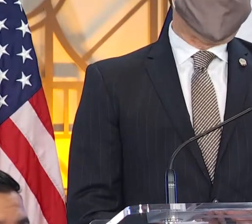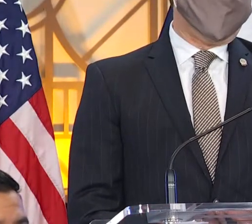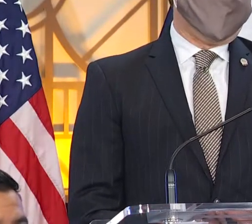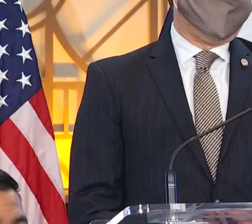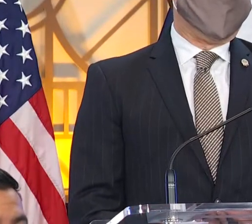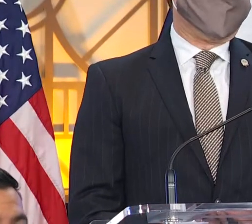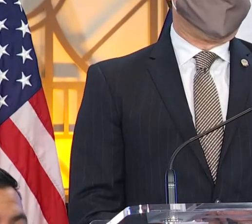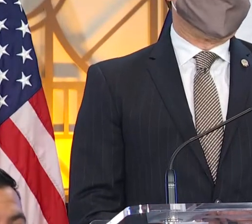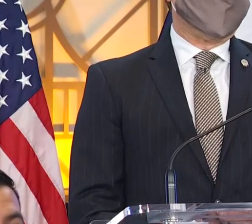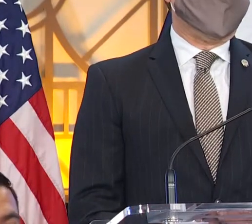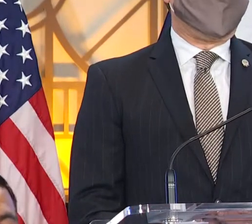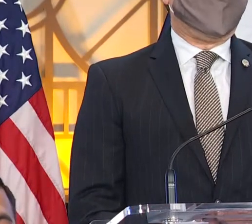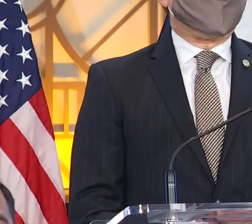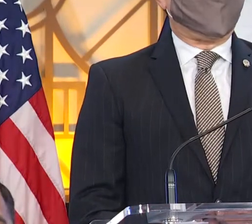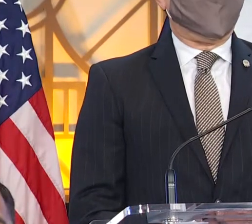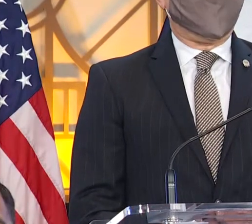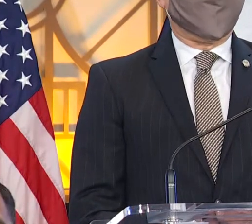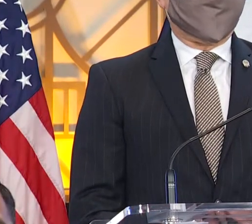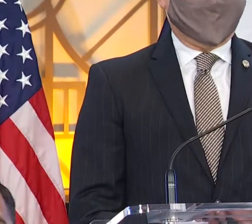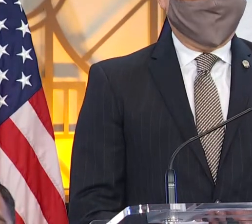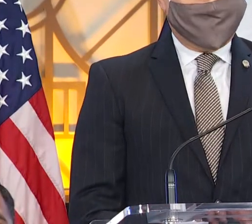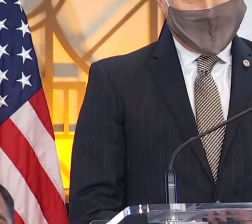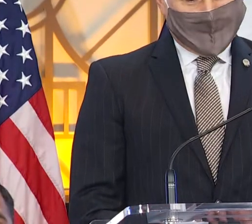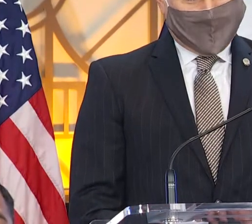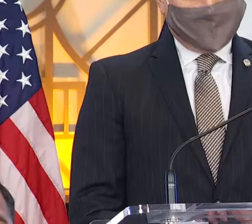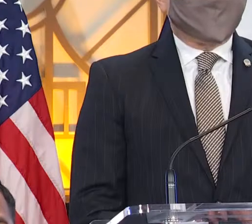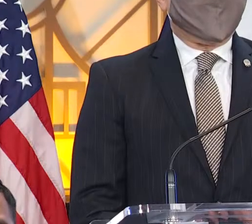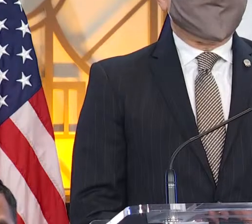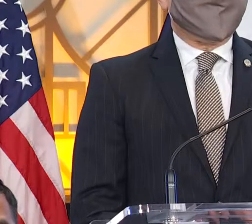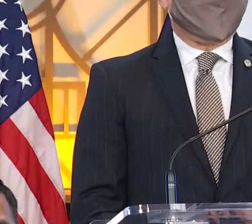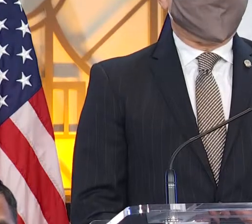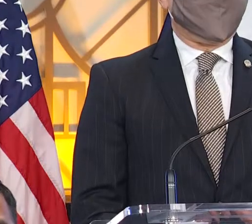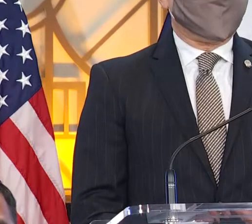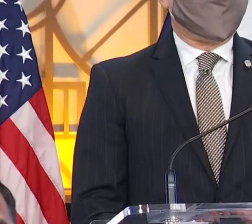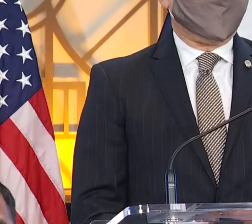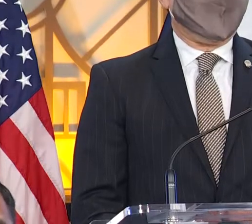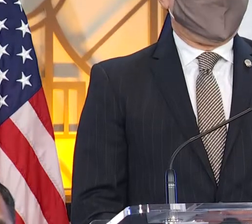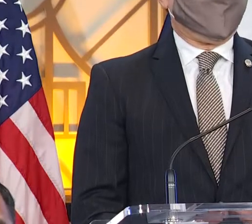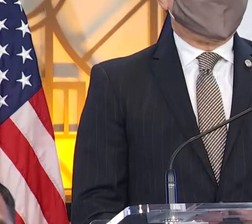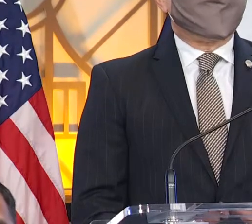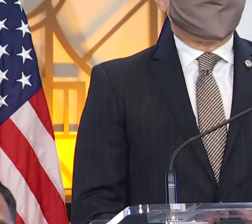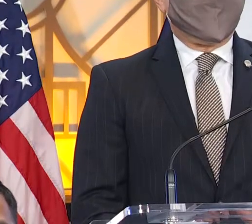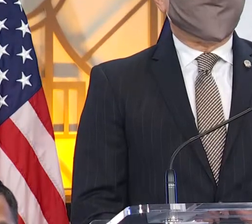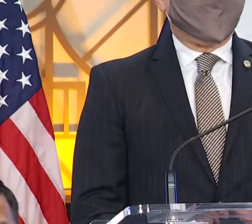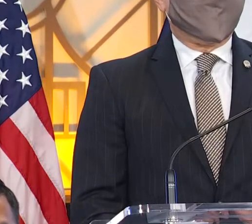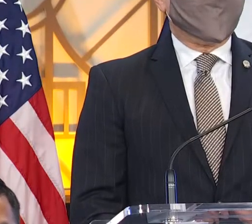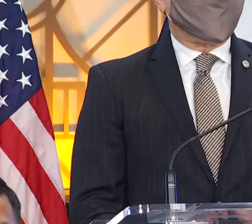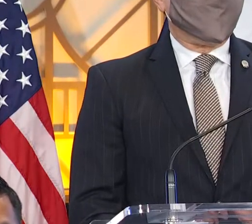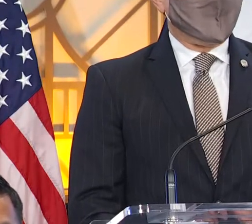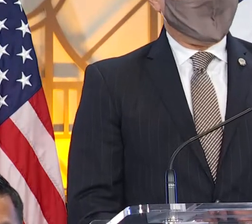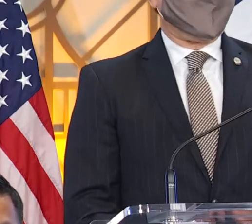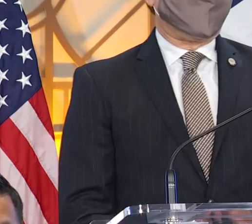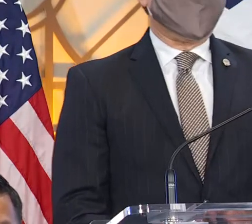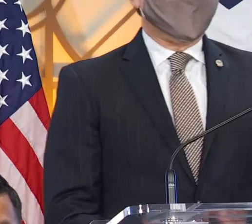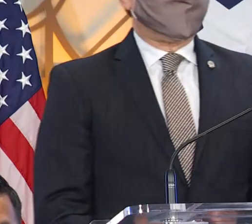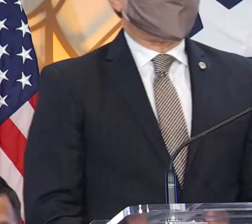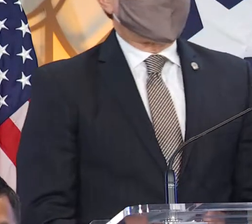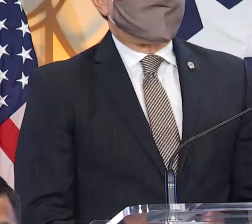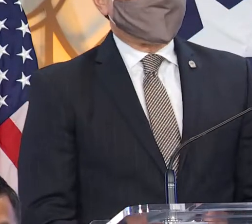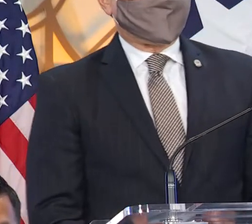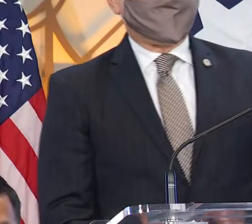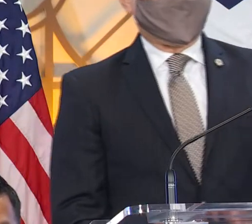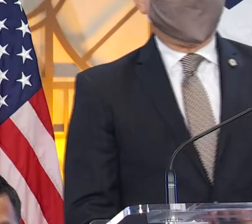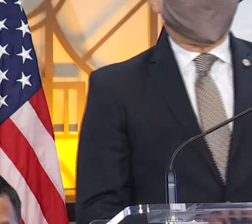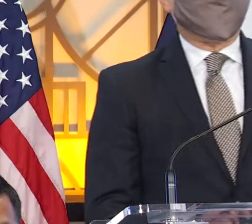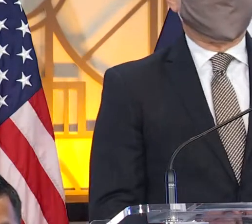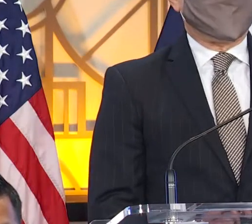alta paga y van a beneficiar a todos los integrantes, a todos los habitantes de la ciudad de Houston. No podríamos